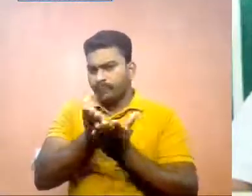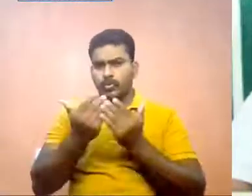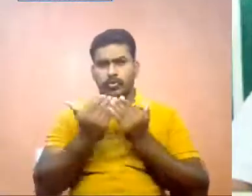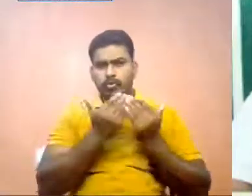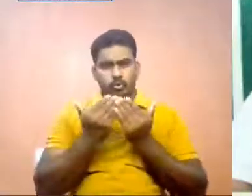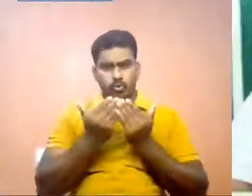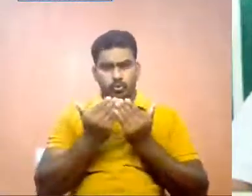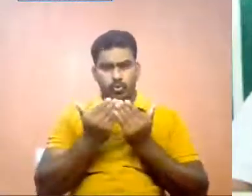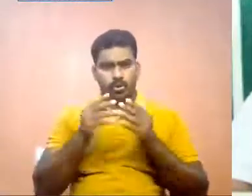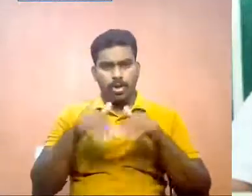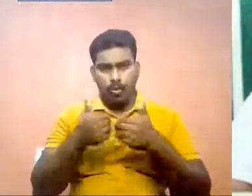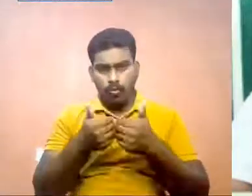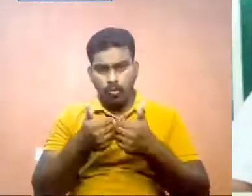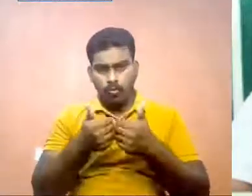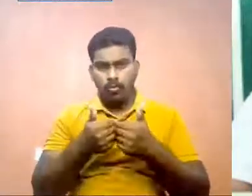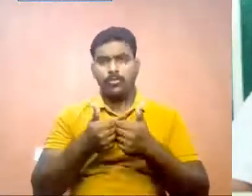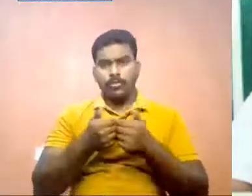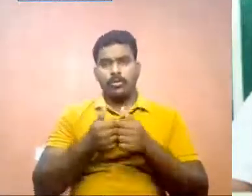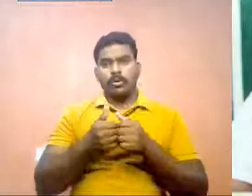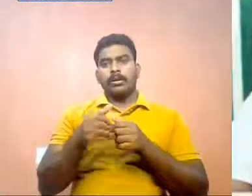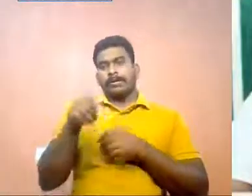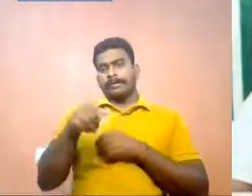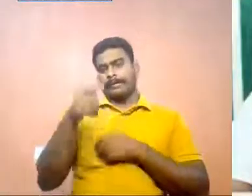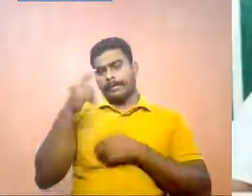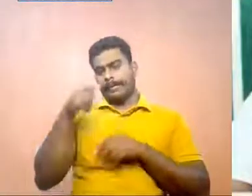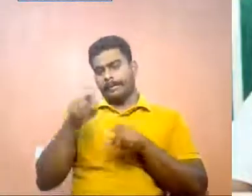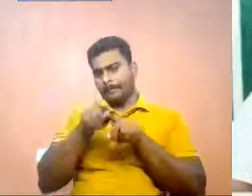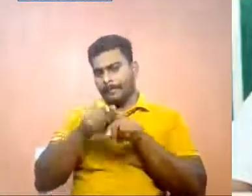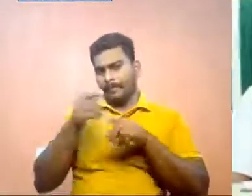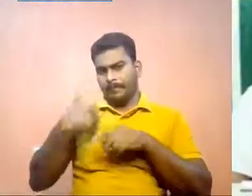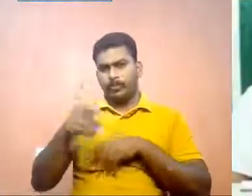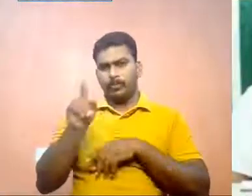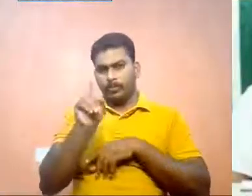ഒരു മൈതാനിയിൽ താൽക്കാലിക സൗകര്യമൊരുക്കിയതായിട്ട് ശ്രദ്ധയിൽപ്പെട്ടു.